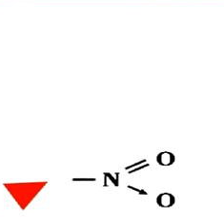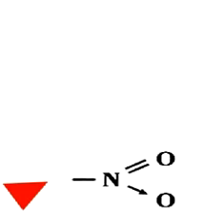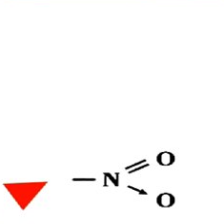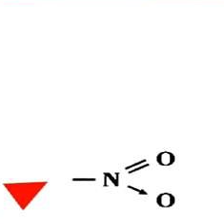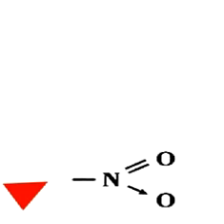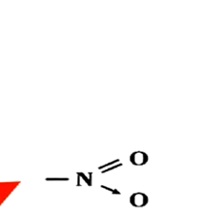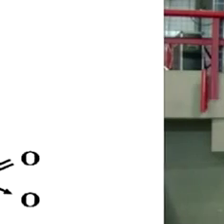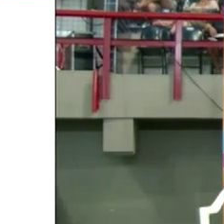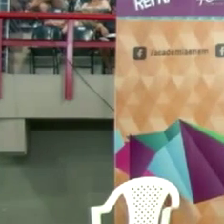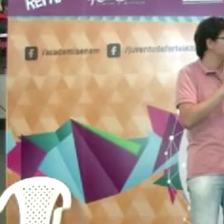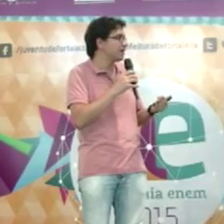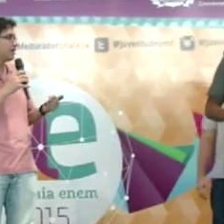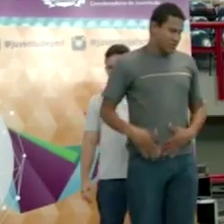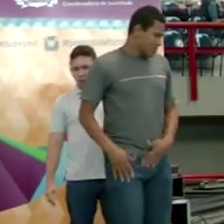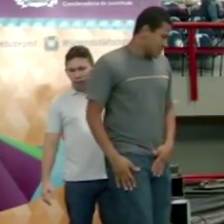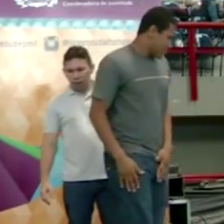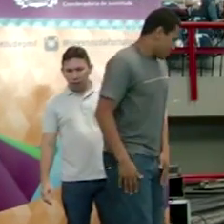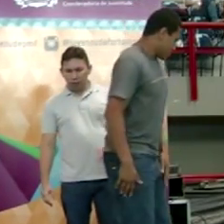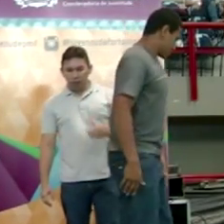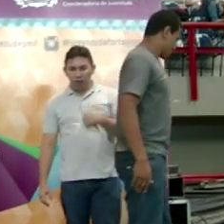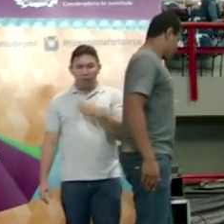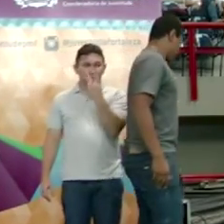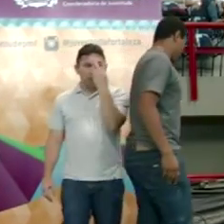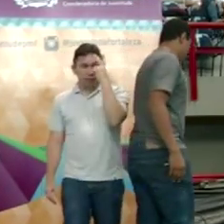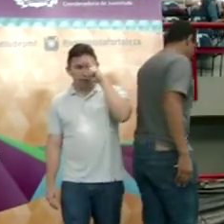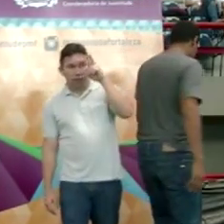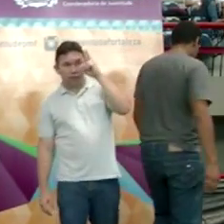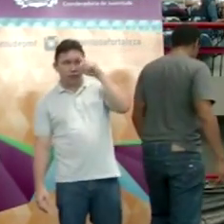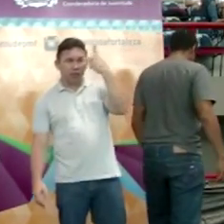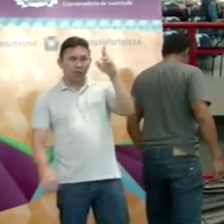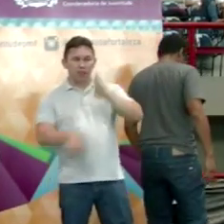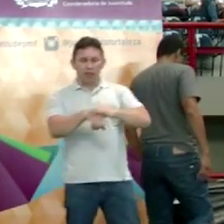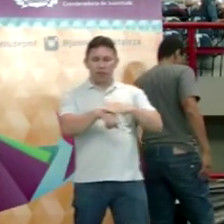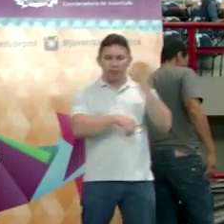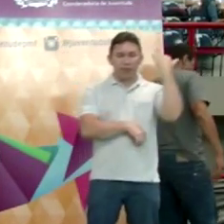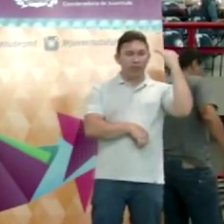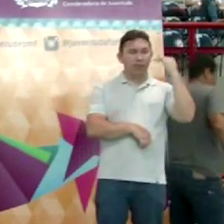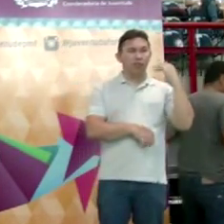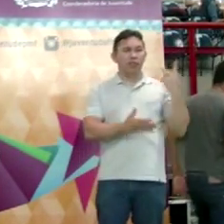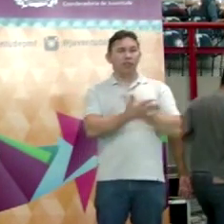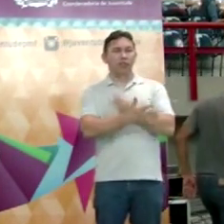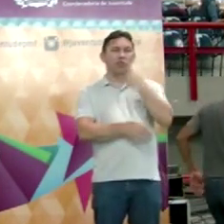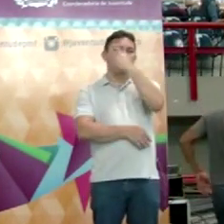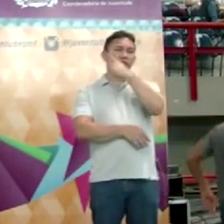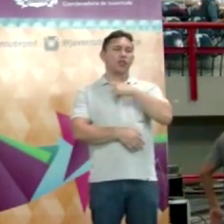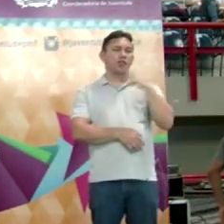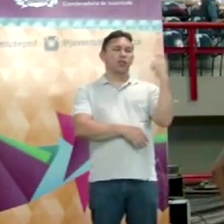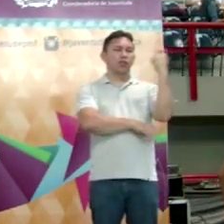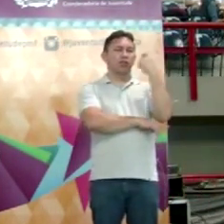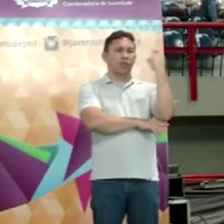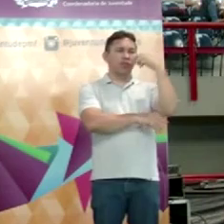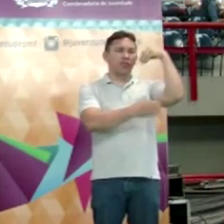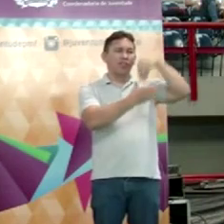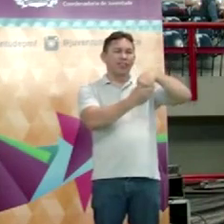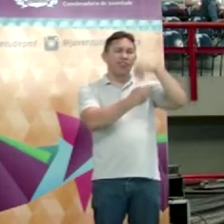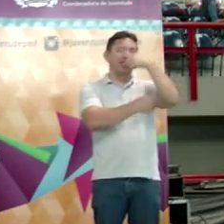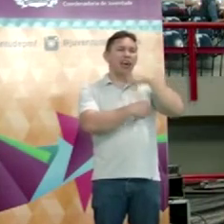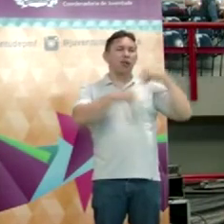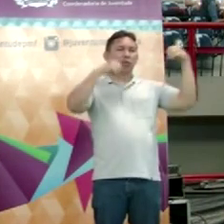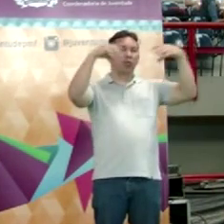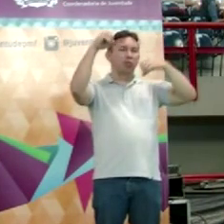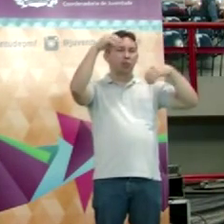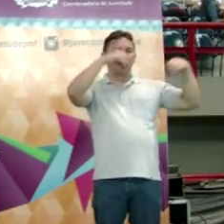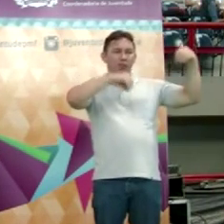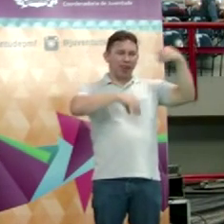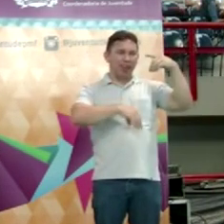organismo, tá? Vocês devem lembrar, não faz muito tempo, aquele caso lá no Rio Grande do Sul, em Santa Maria, lembram da Boate